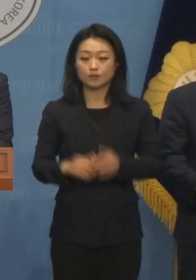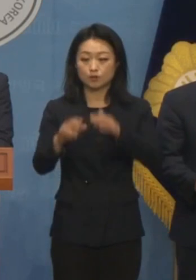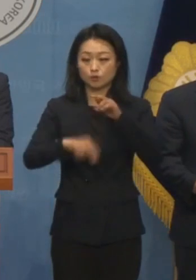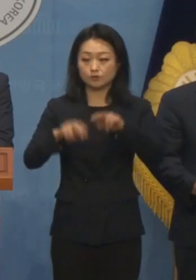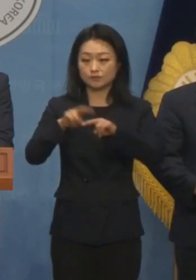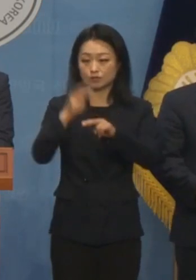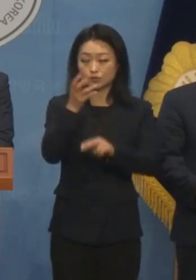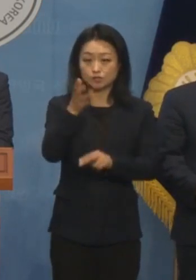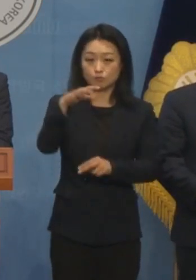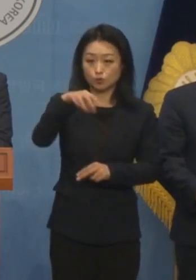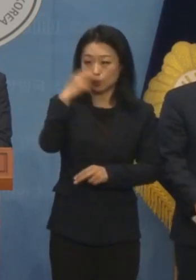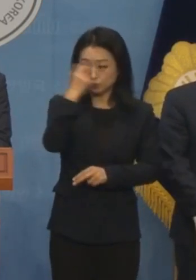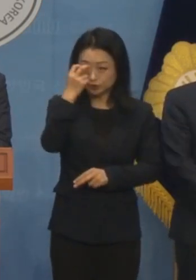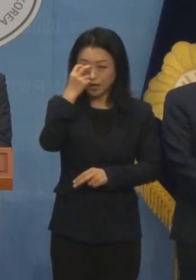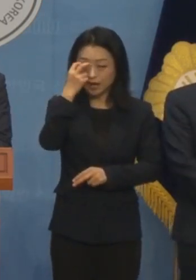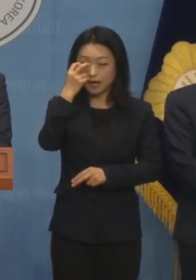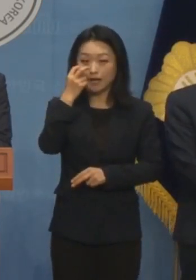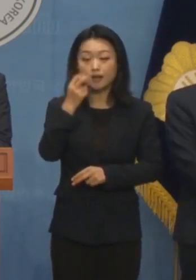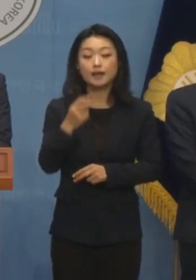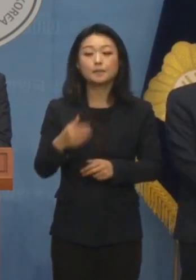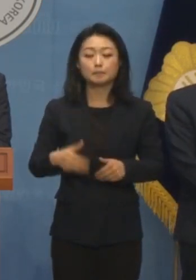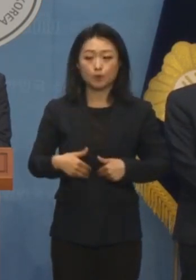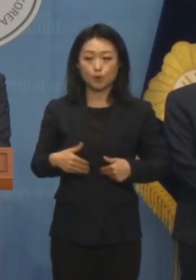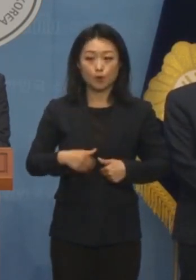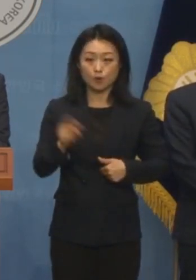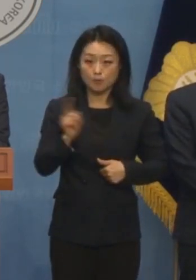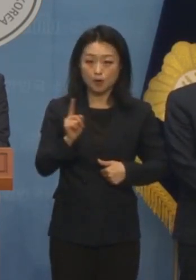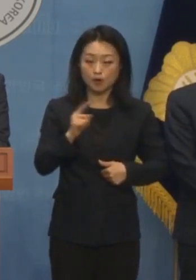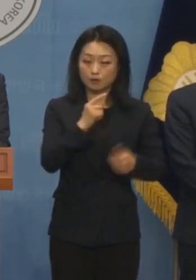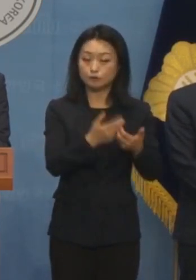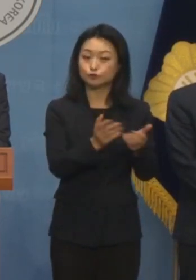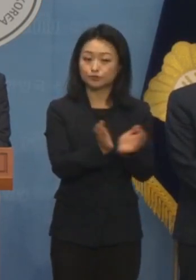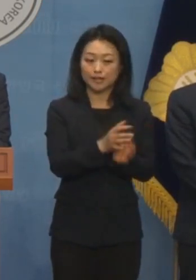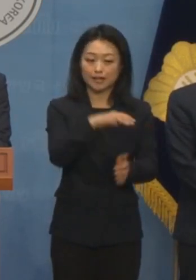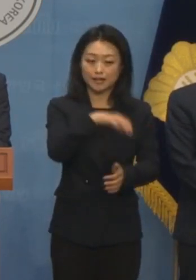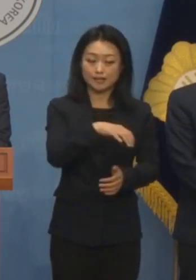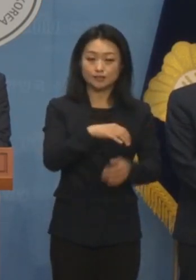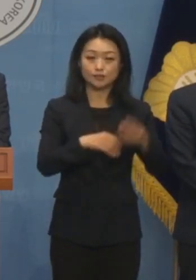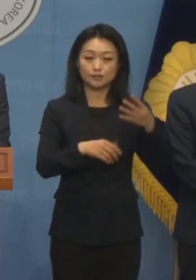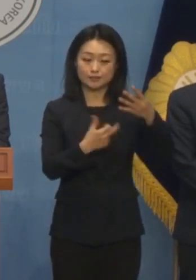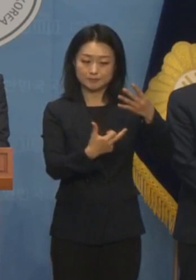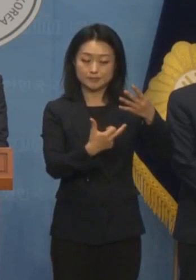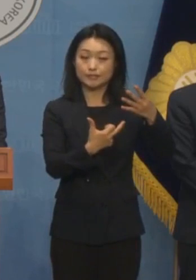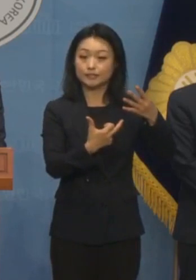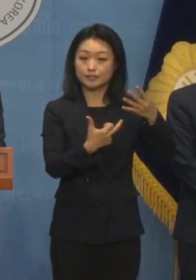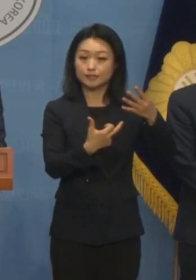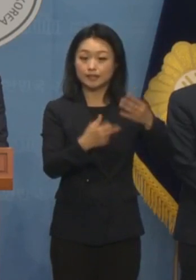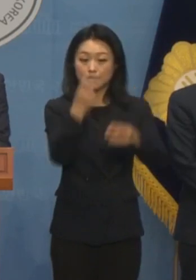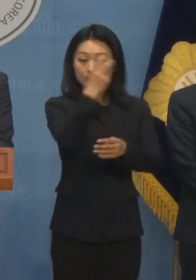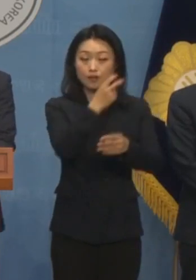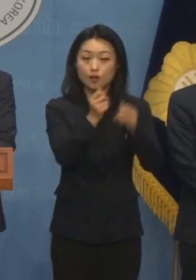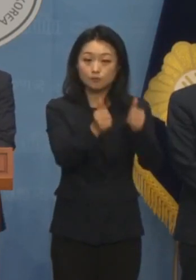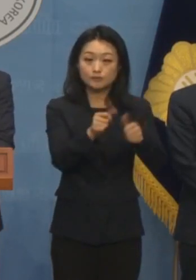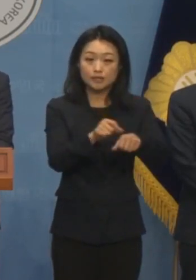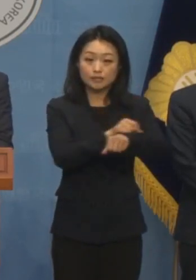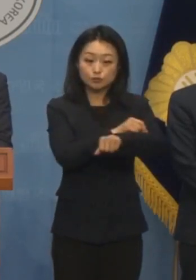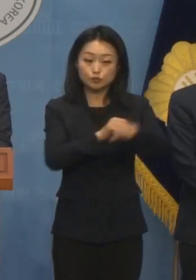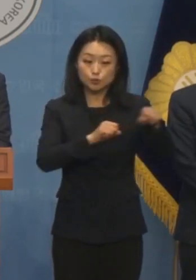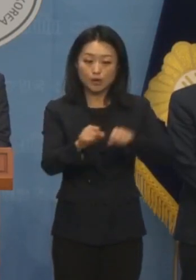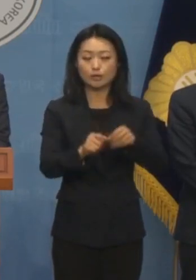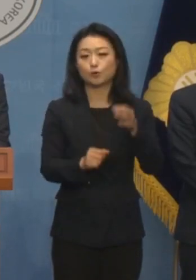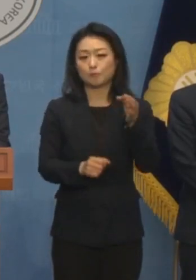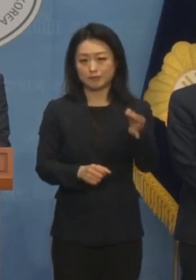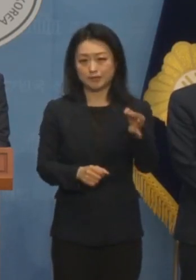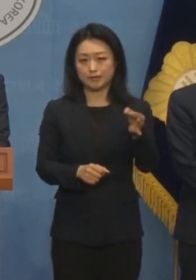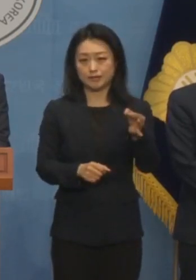공수처가 수사 의지를 보여야 할 사건은 더 있습니다. 더불어민주당은 지난 4월 17일 검찰의 특수활동비에